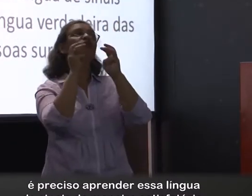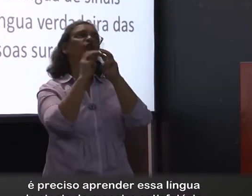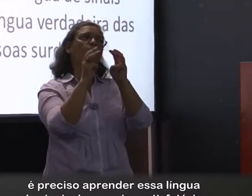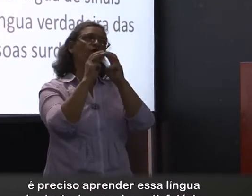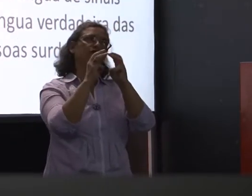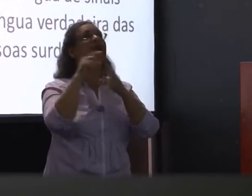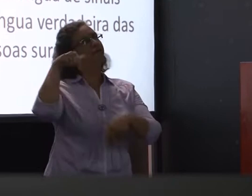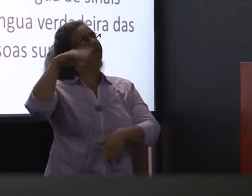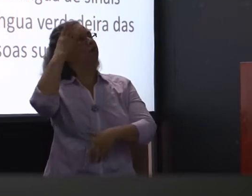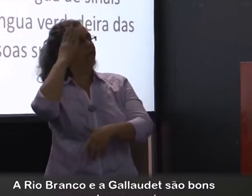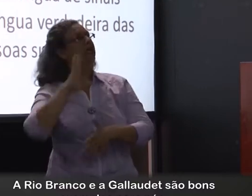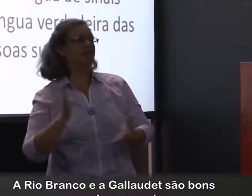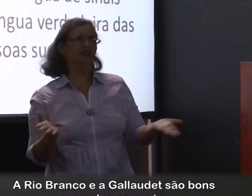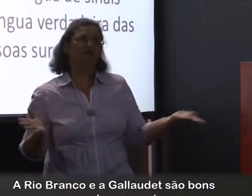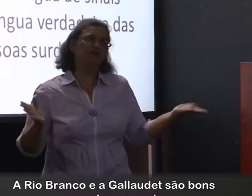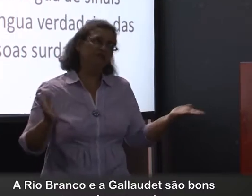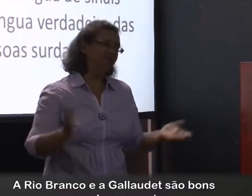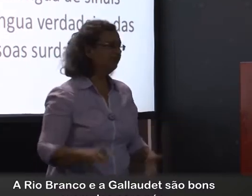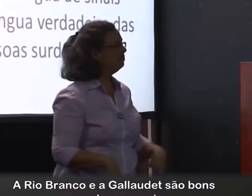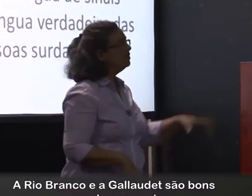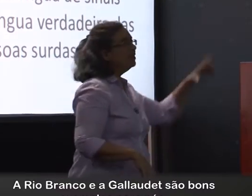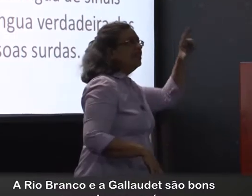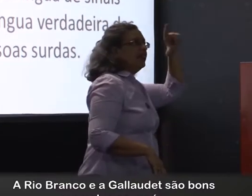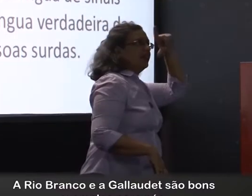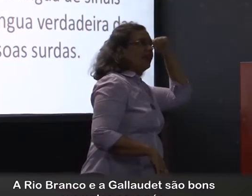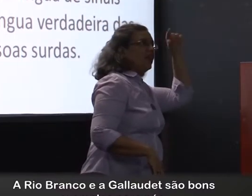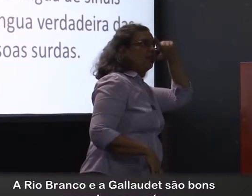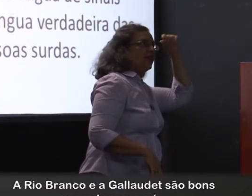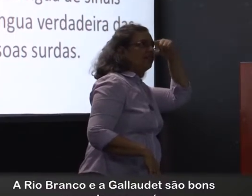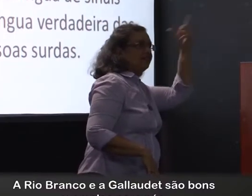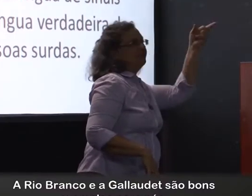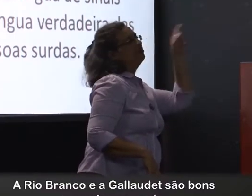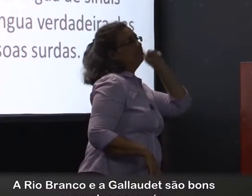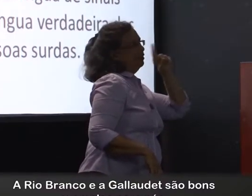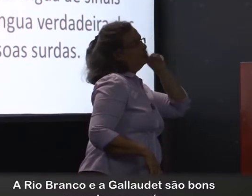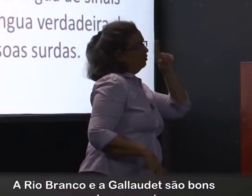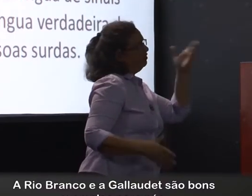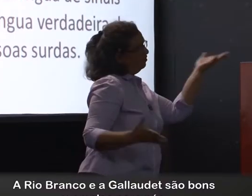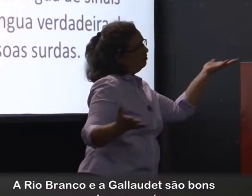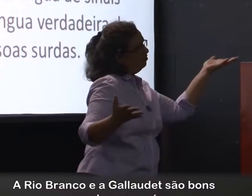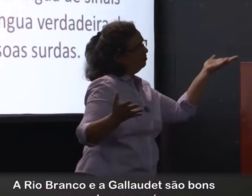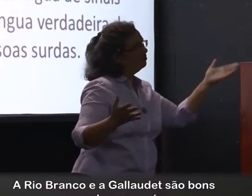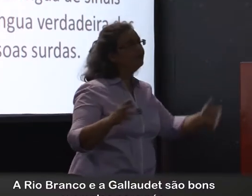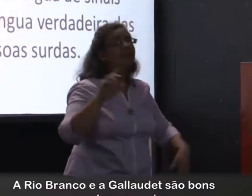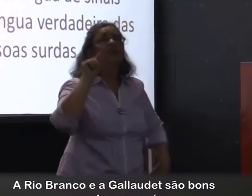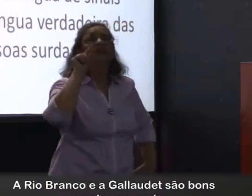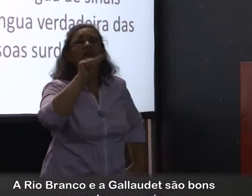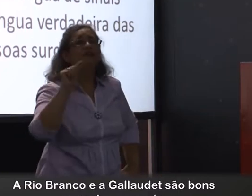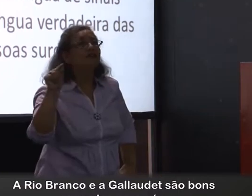satisfatória. No Rio Branco, é um bom exemplo para nós, e a Universidade de Galaudê também.